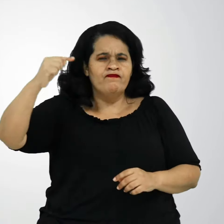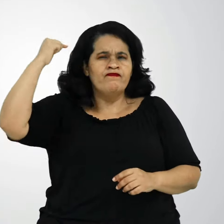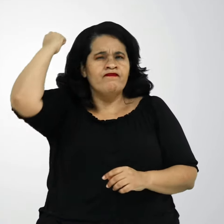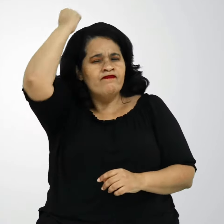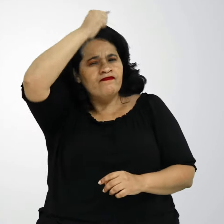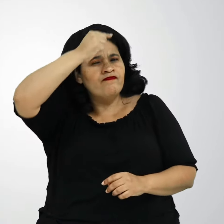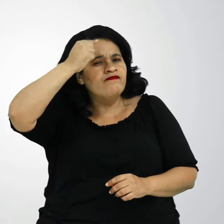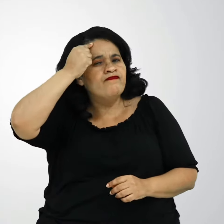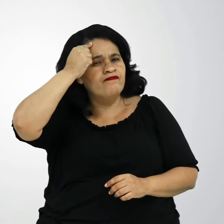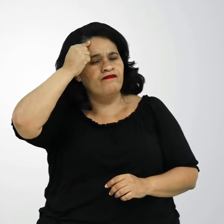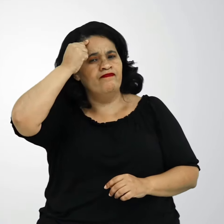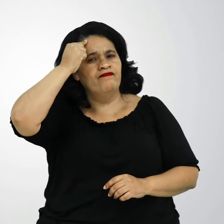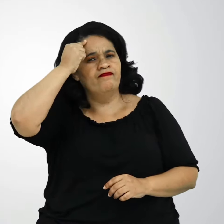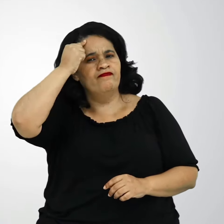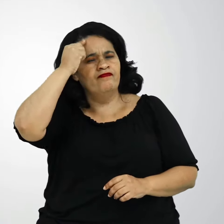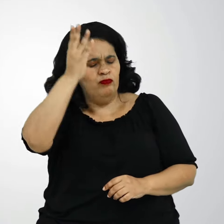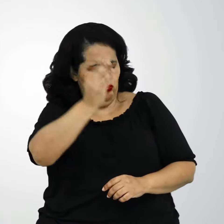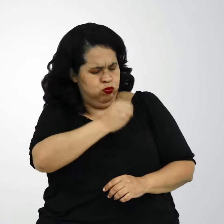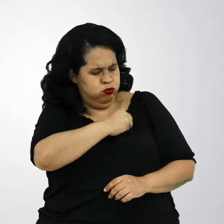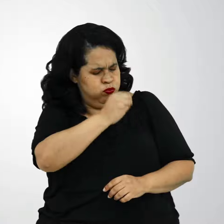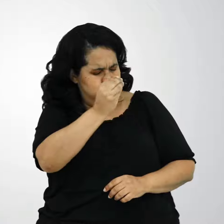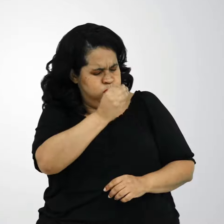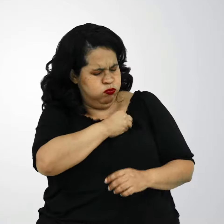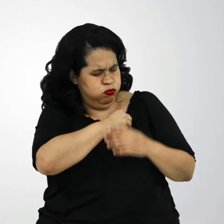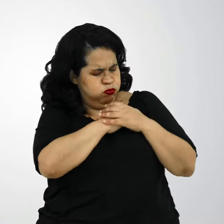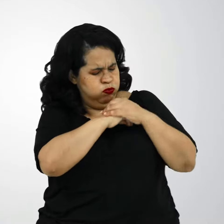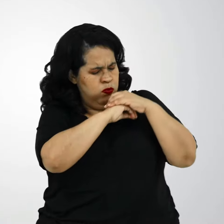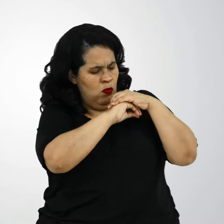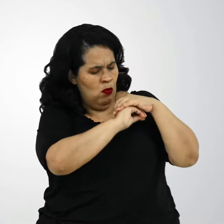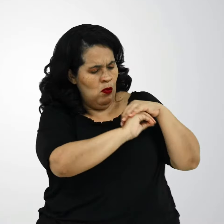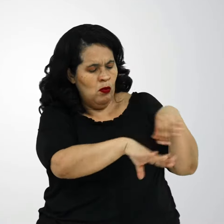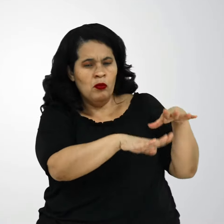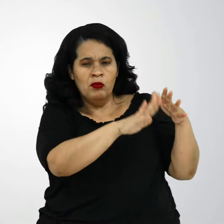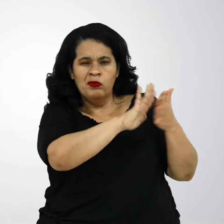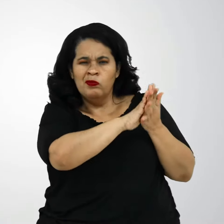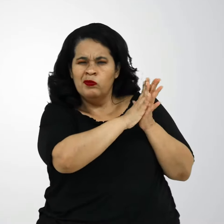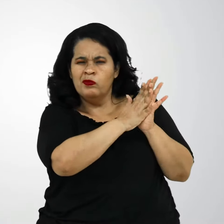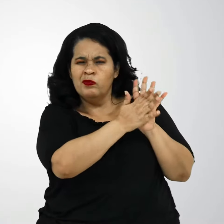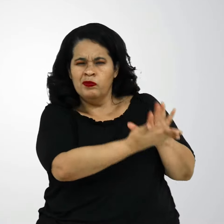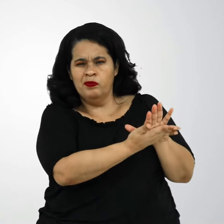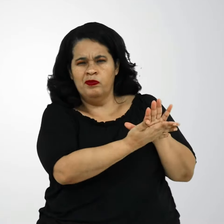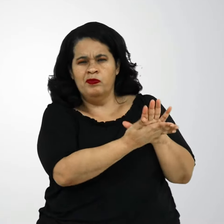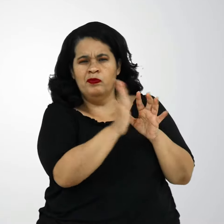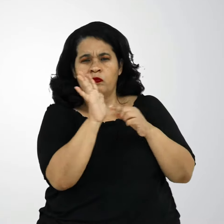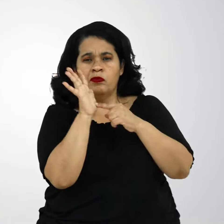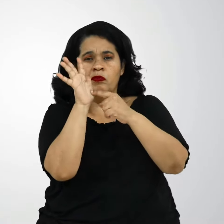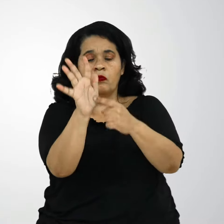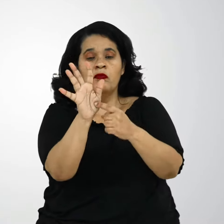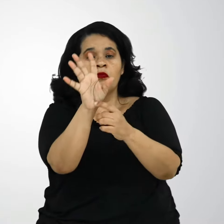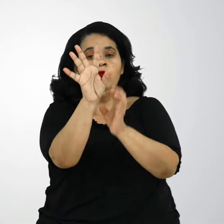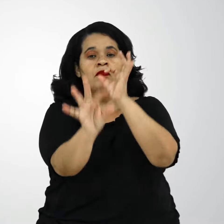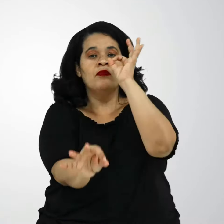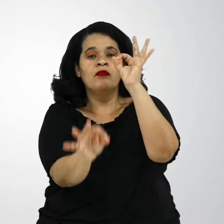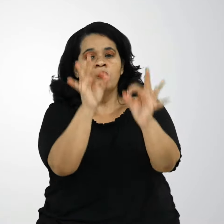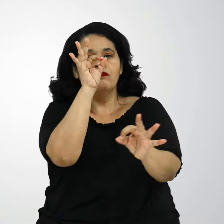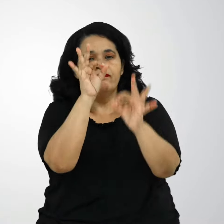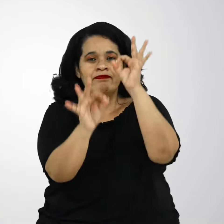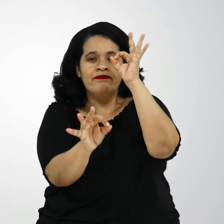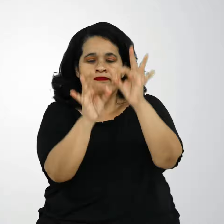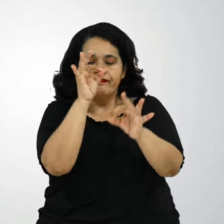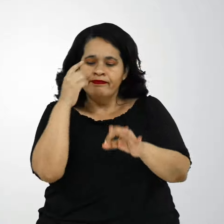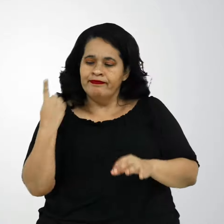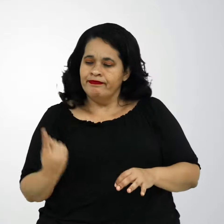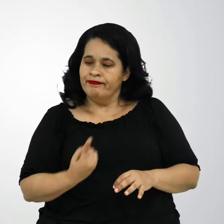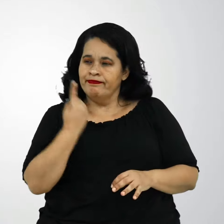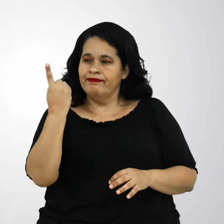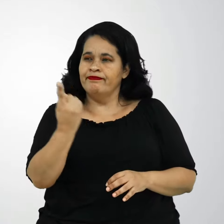transgressão, e dar fim aos pecados, e expiar a iniquidade, e trazer a justiça eterna, e